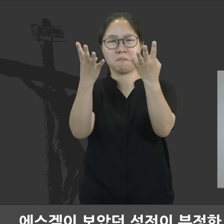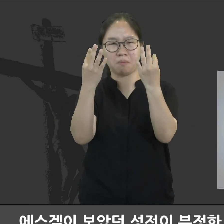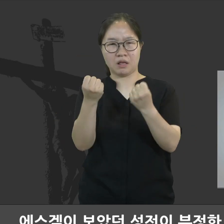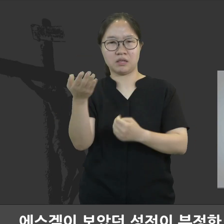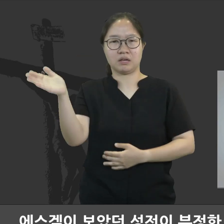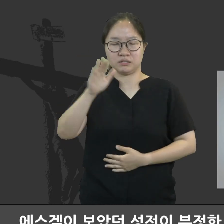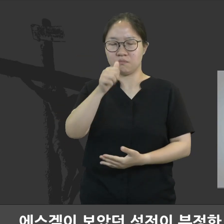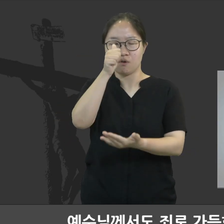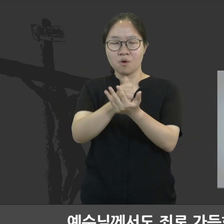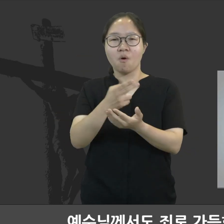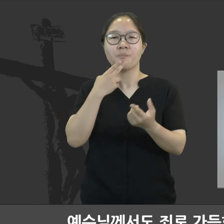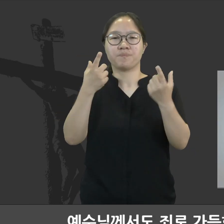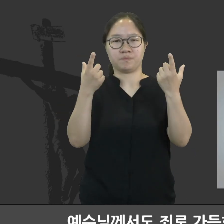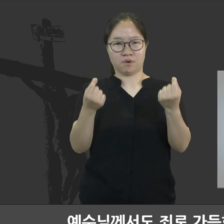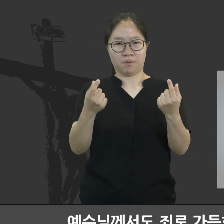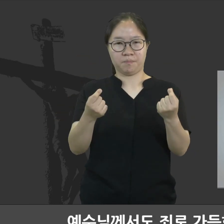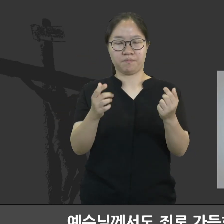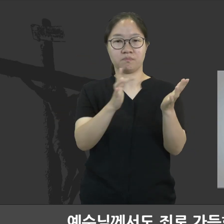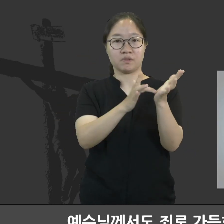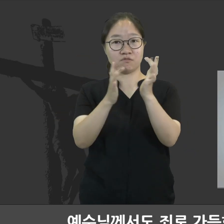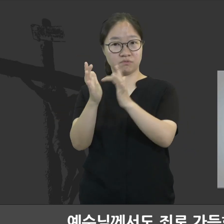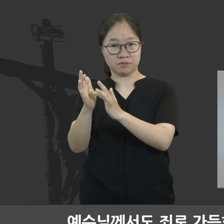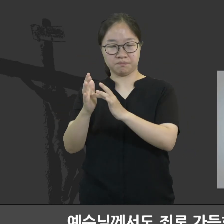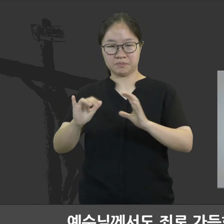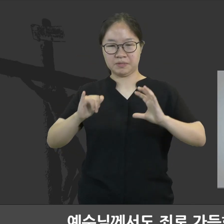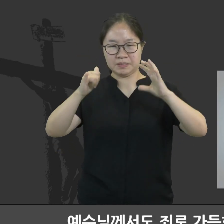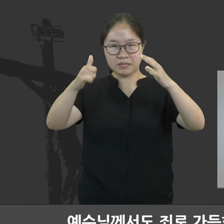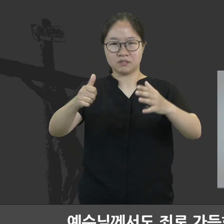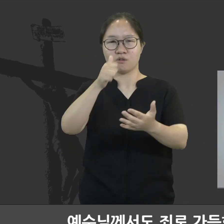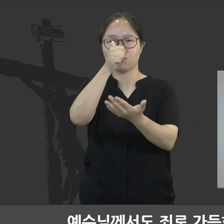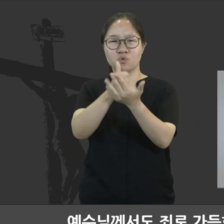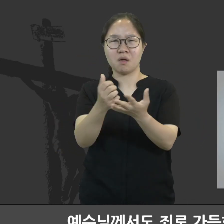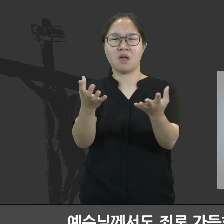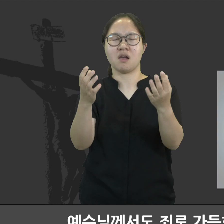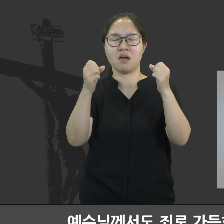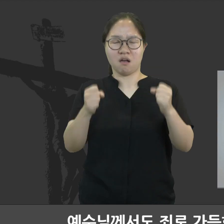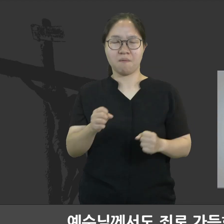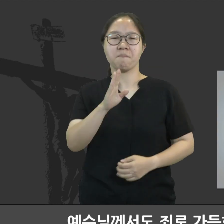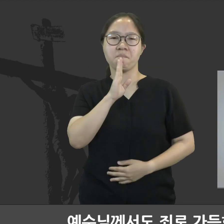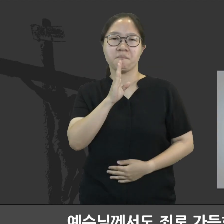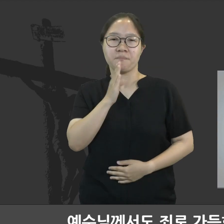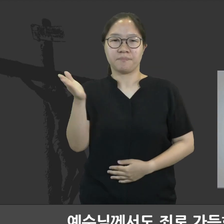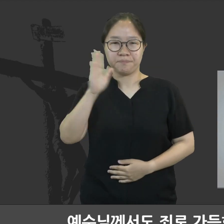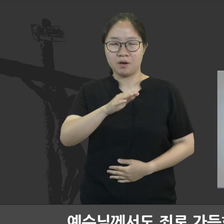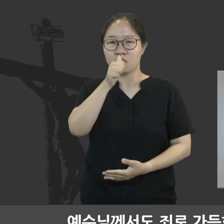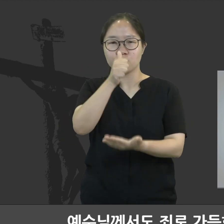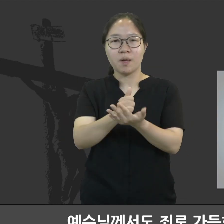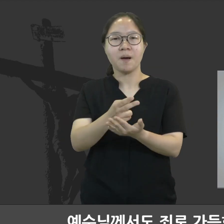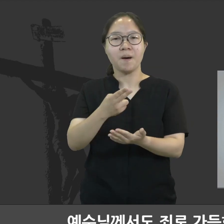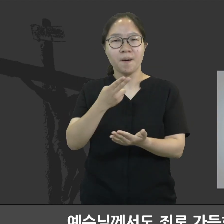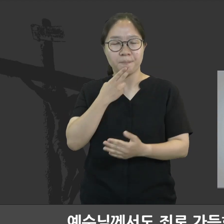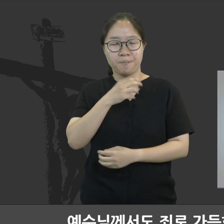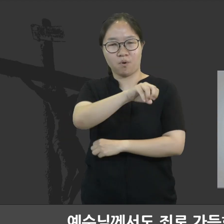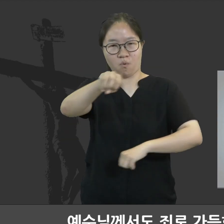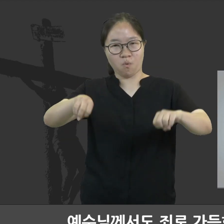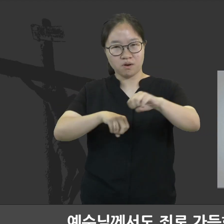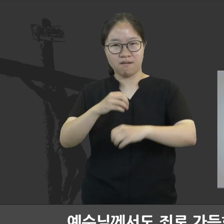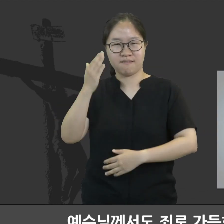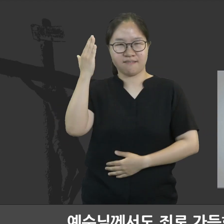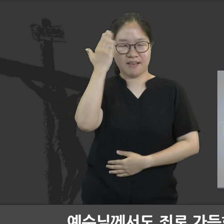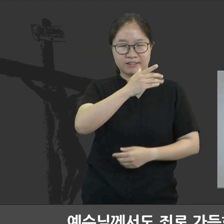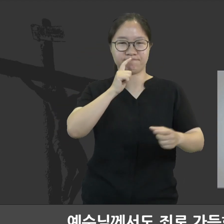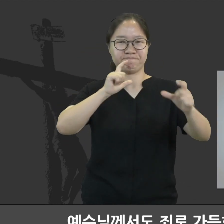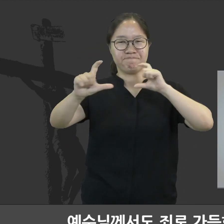부정해지지 않았듯 예수님께서도 죄로 가득한 세상에 계셨지만 부정해지지 않으시고 오히려